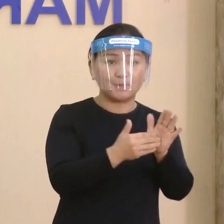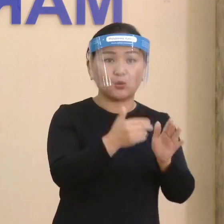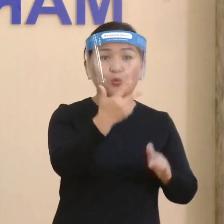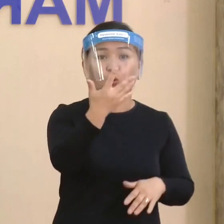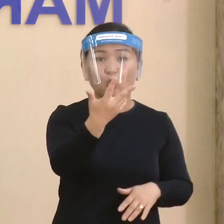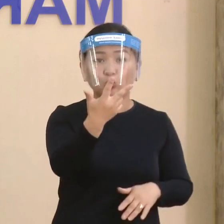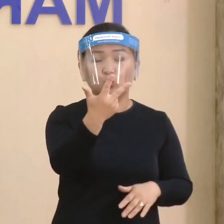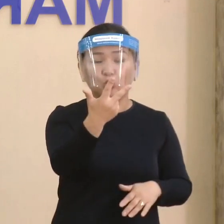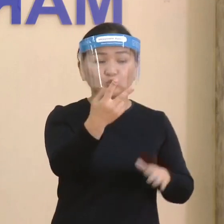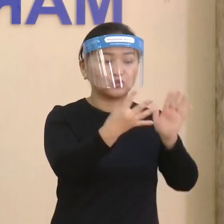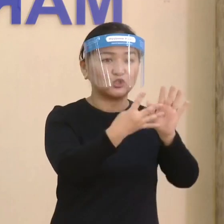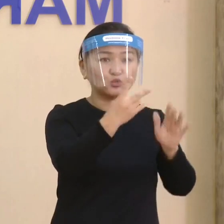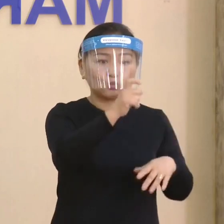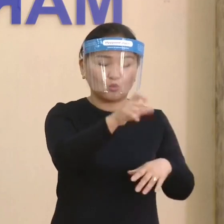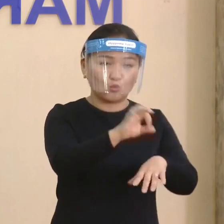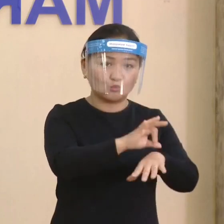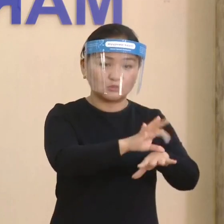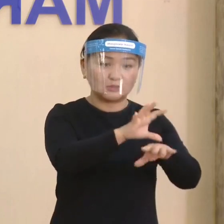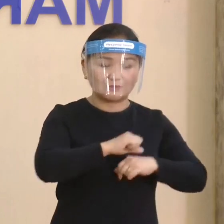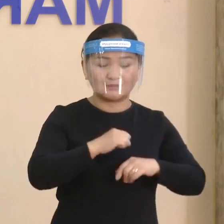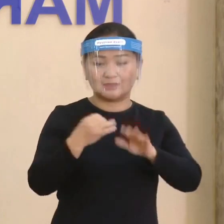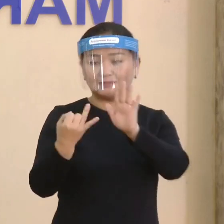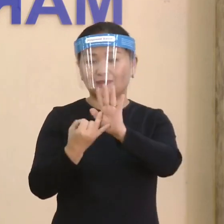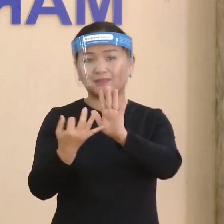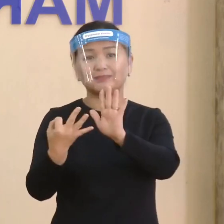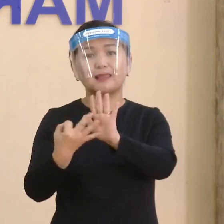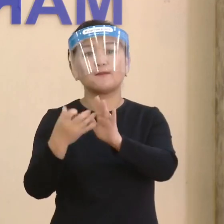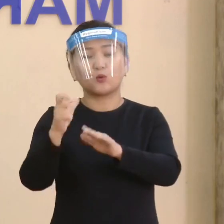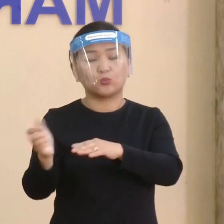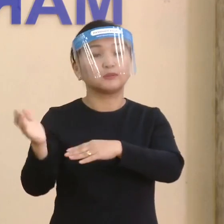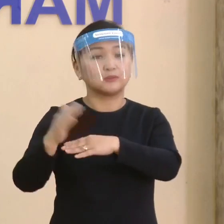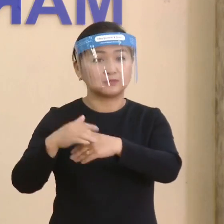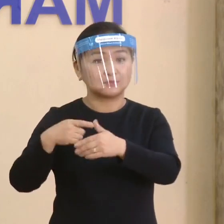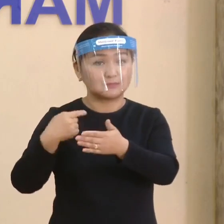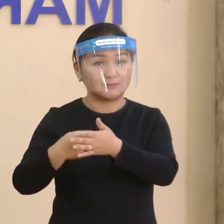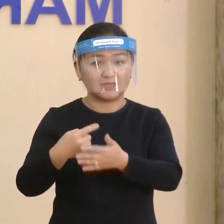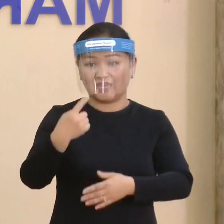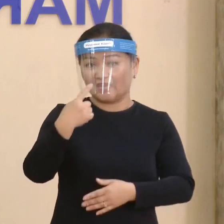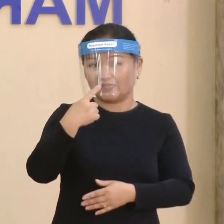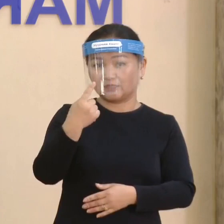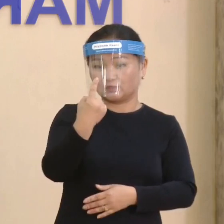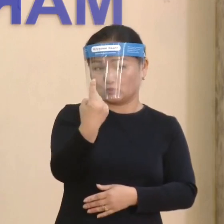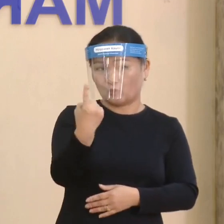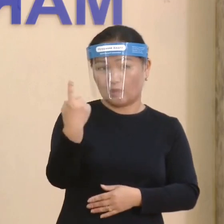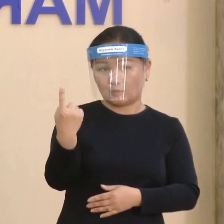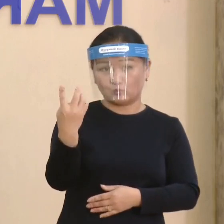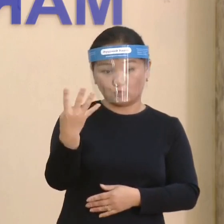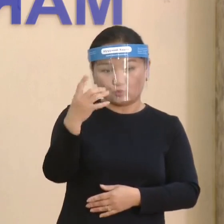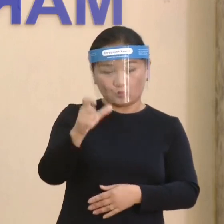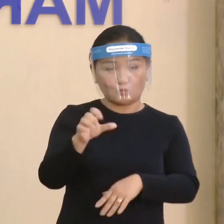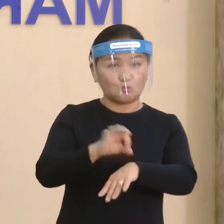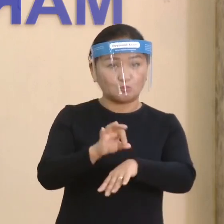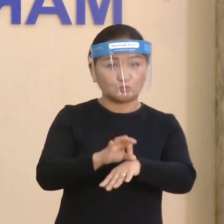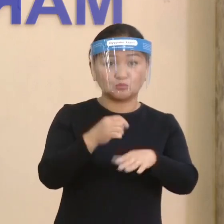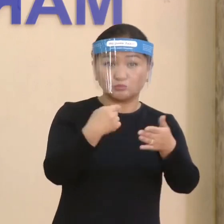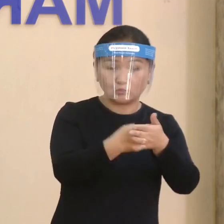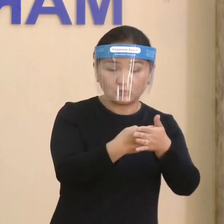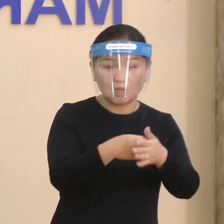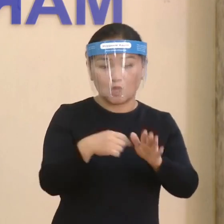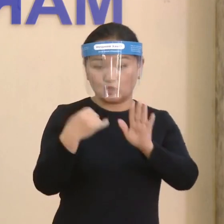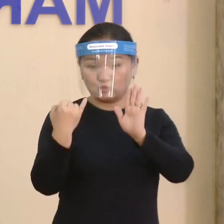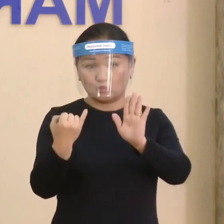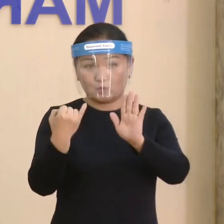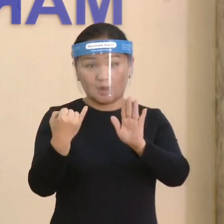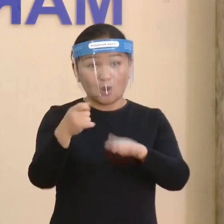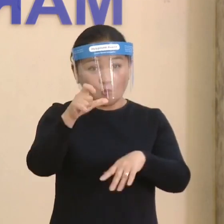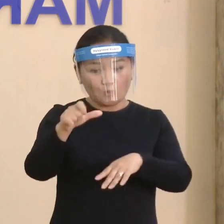5394 хүн одоо өвчилж 78 хүн эмчсэн байна. За бүгд найрамдахад ард улсад 114 тохиолдол шинээр бүртгэгдснээс 6 нь бол